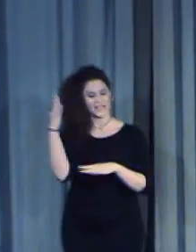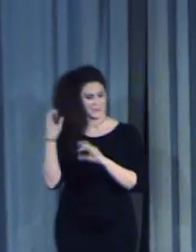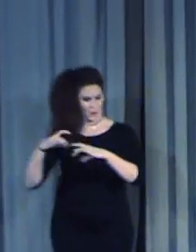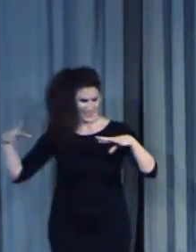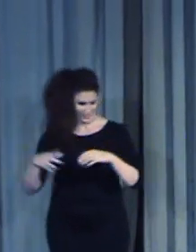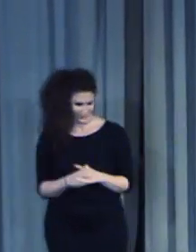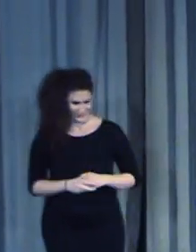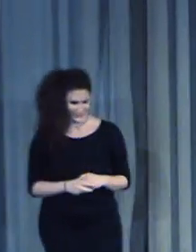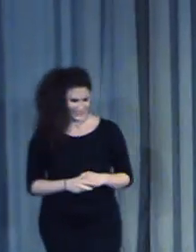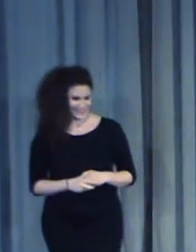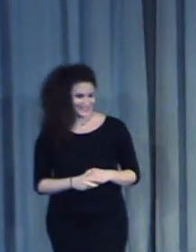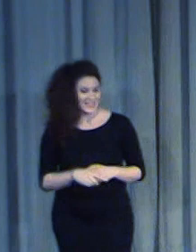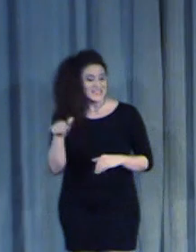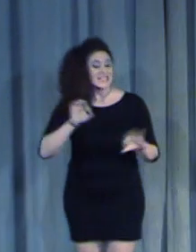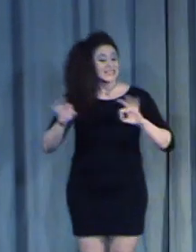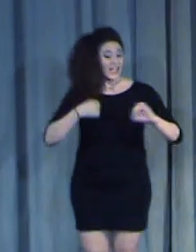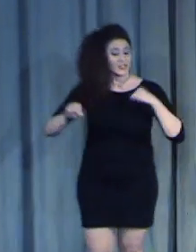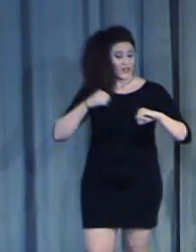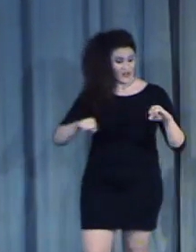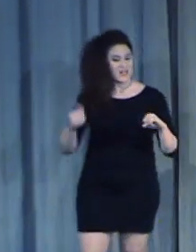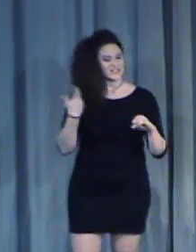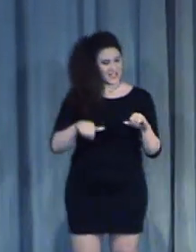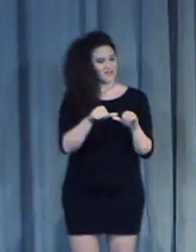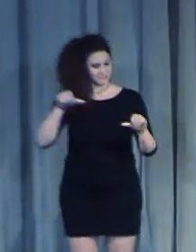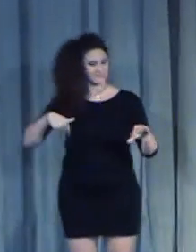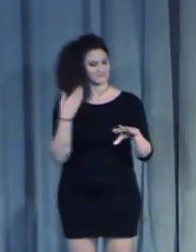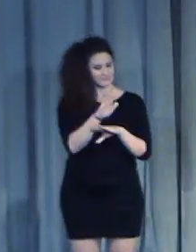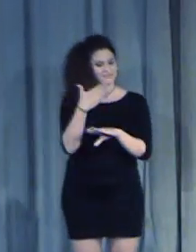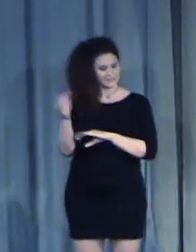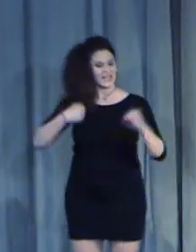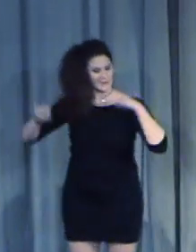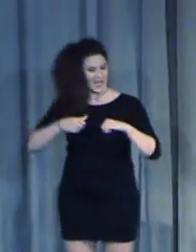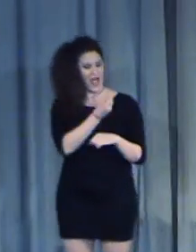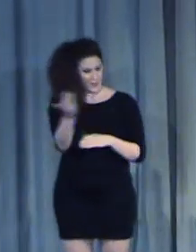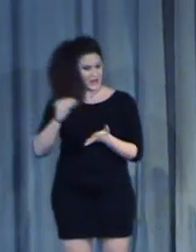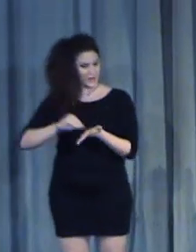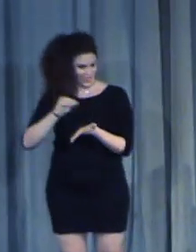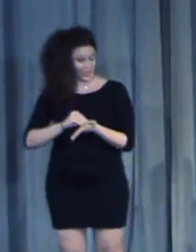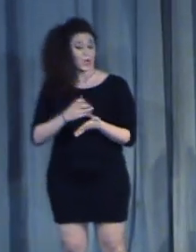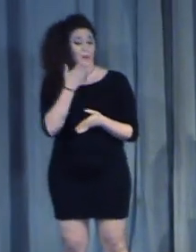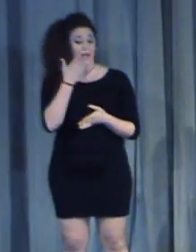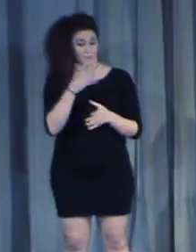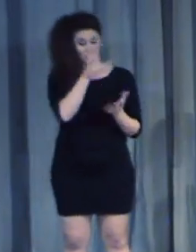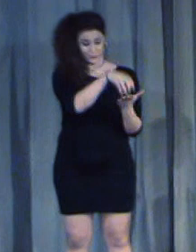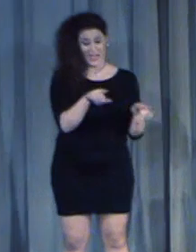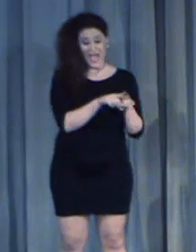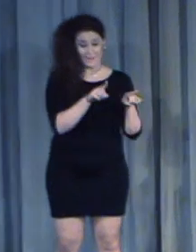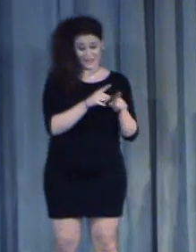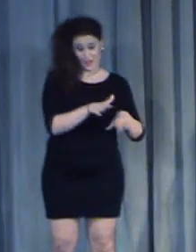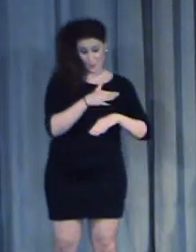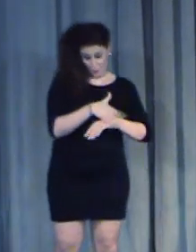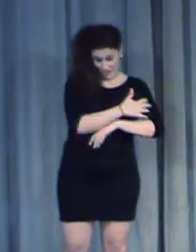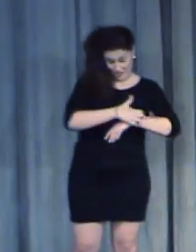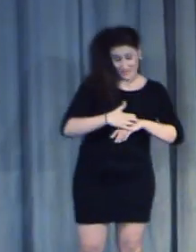espejo mágico. Esta obra se ha representado en varias ocasiones, en la Hermanita de los Pobres, en beneficio